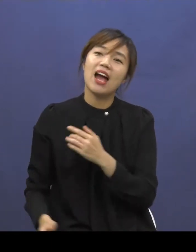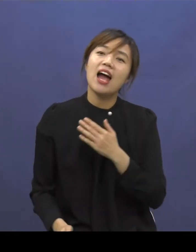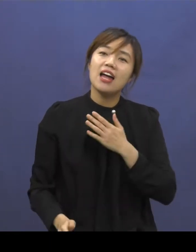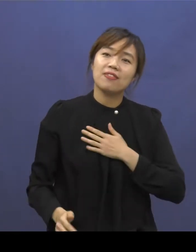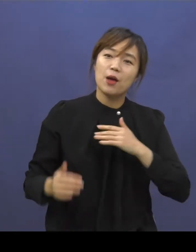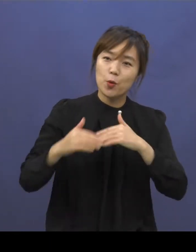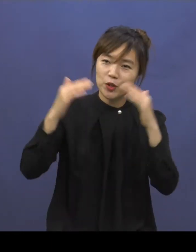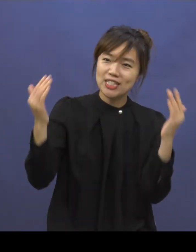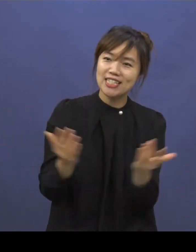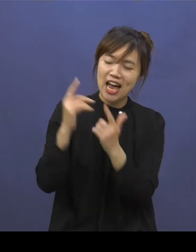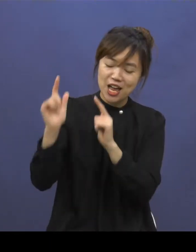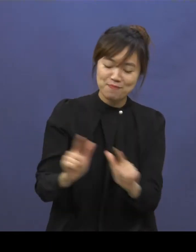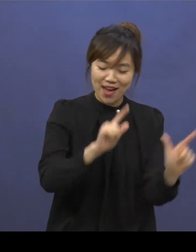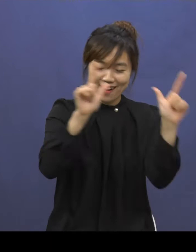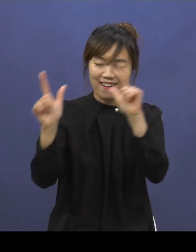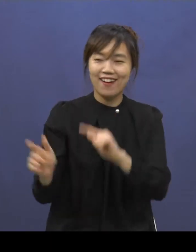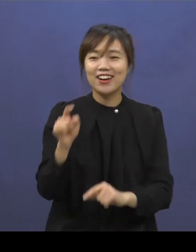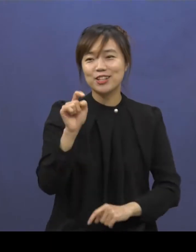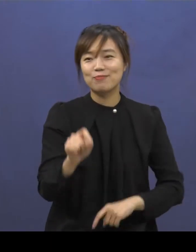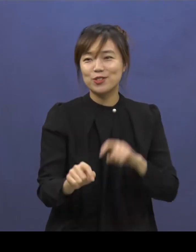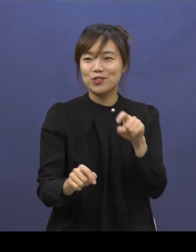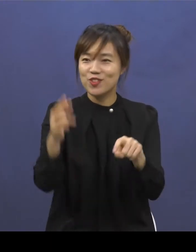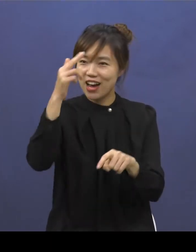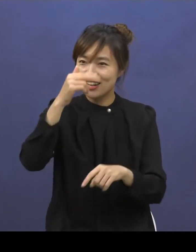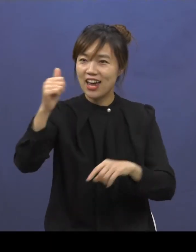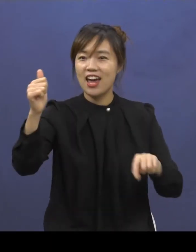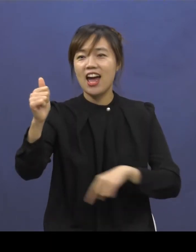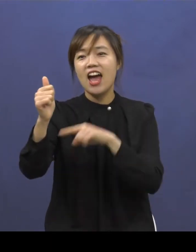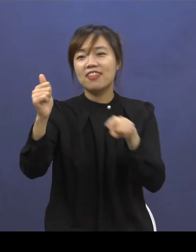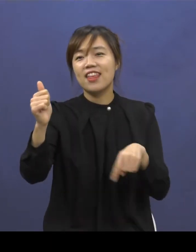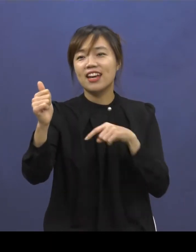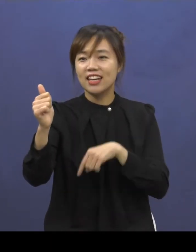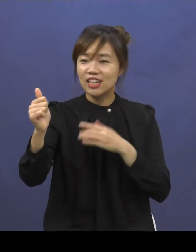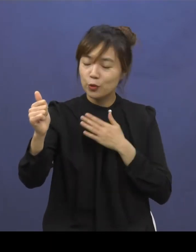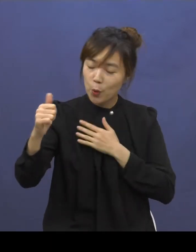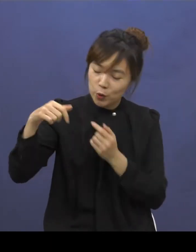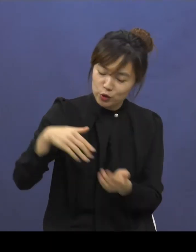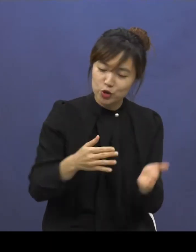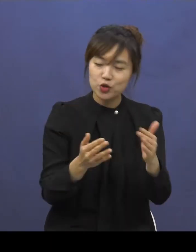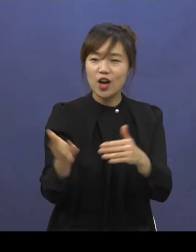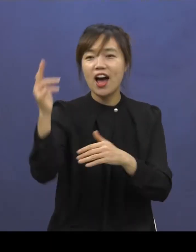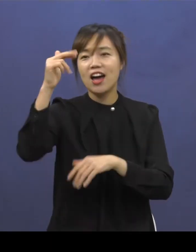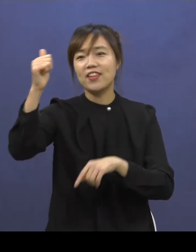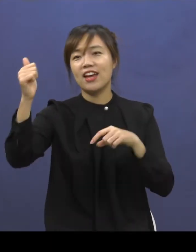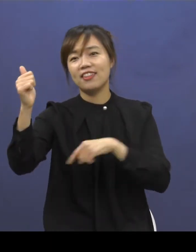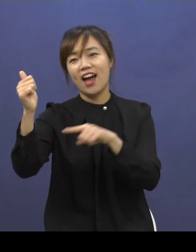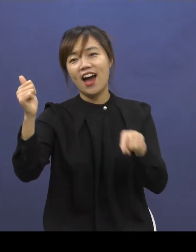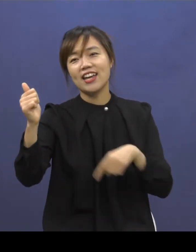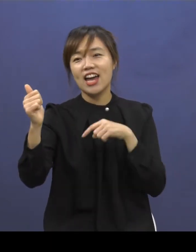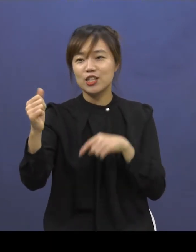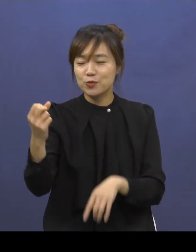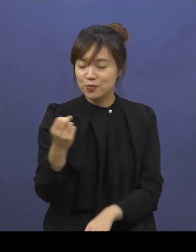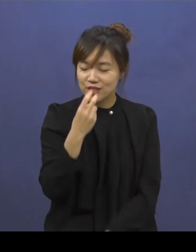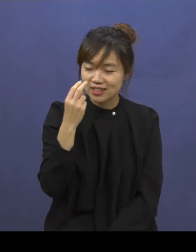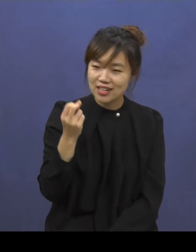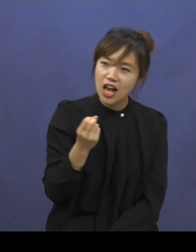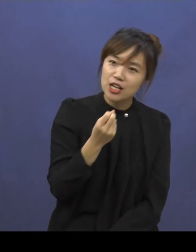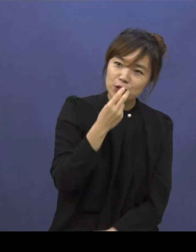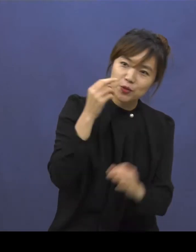내 모든 삶의 걸음 주 안에 내 기도 주 안에 나의